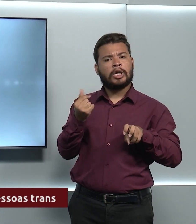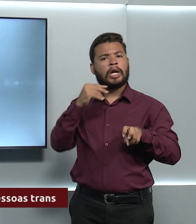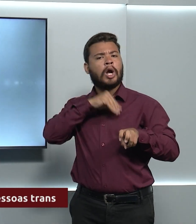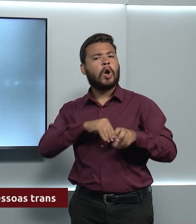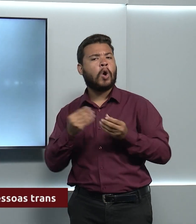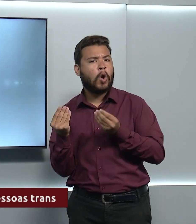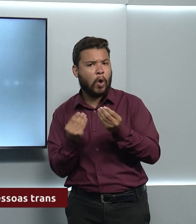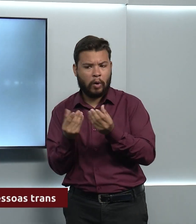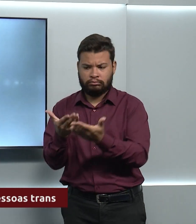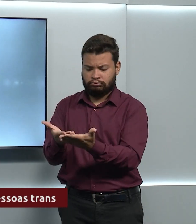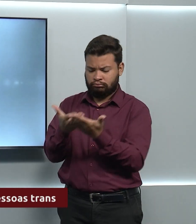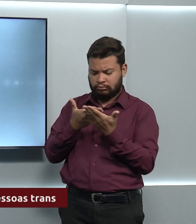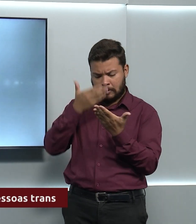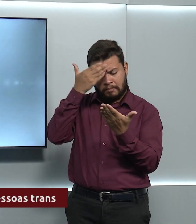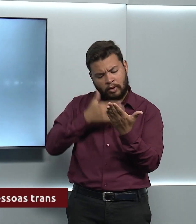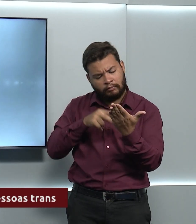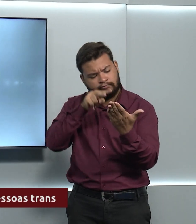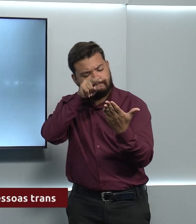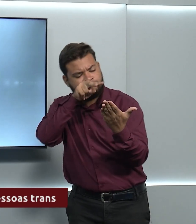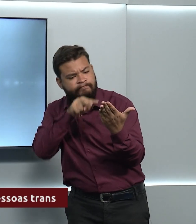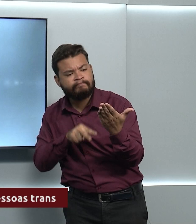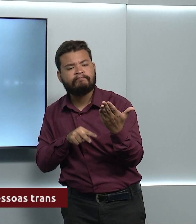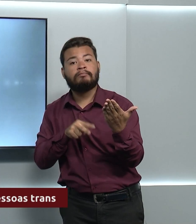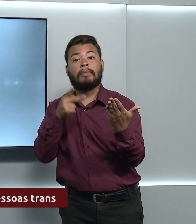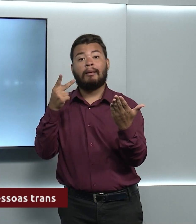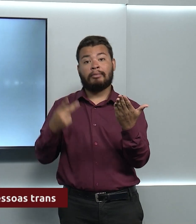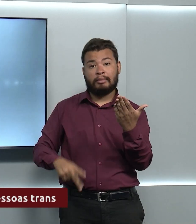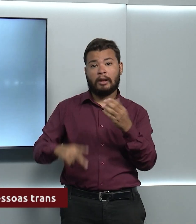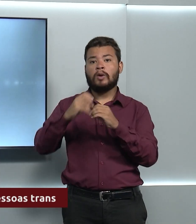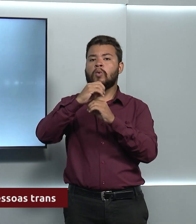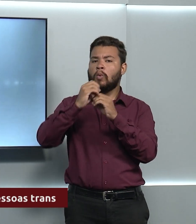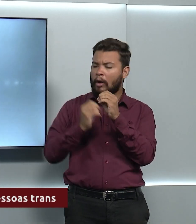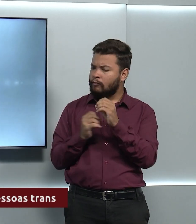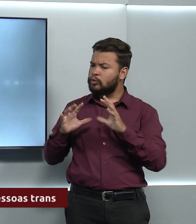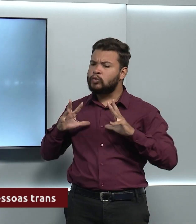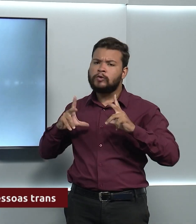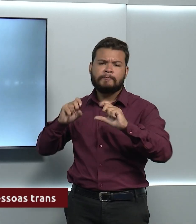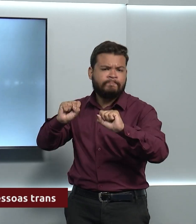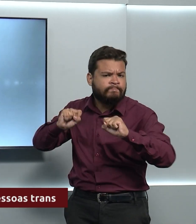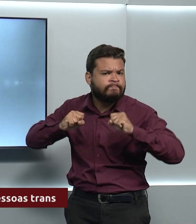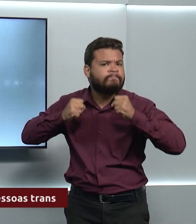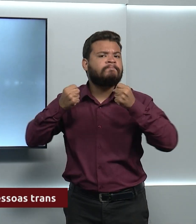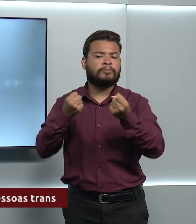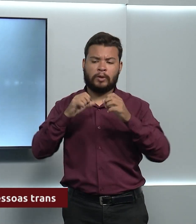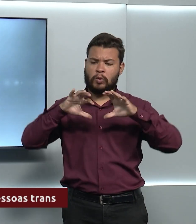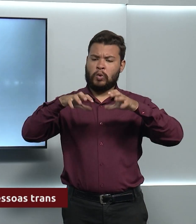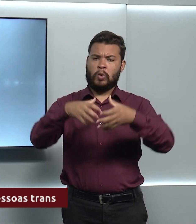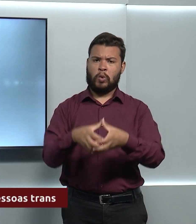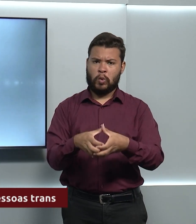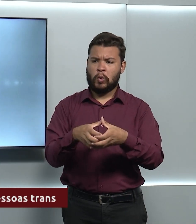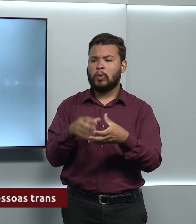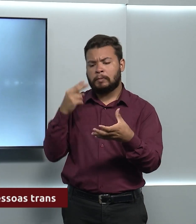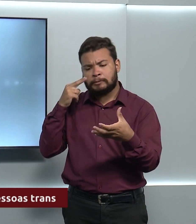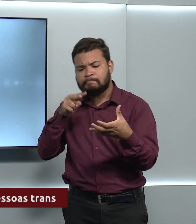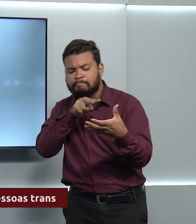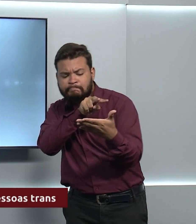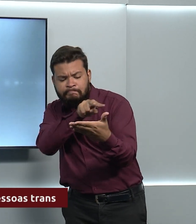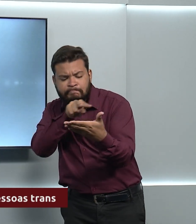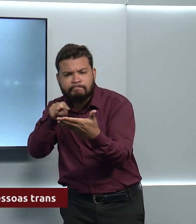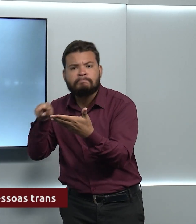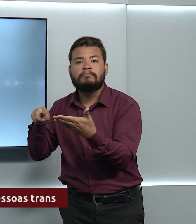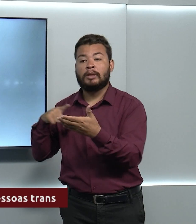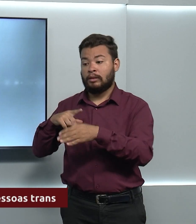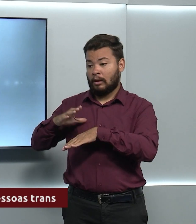aí a universidade, na sua gestão superior, toda se mobiliza para fazer essa comissão acontecer com o apoio